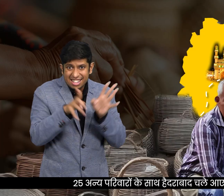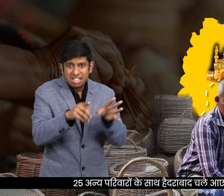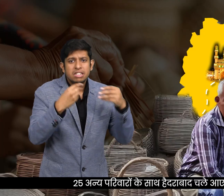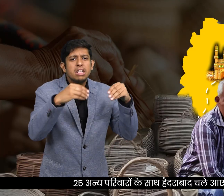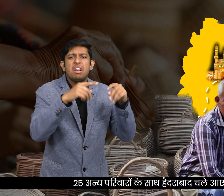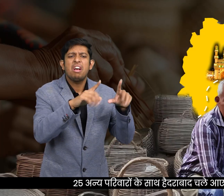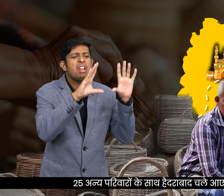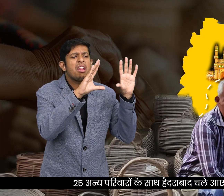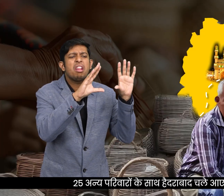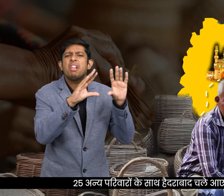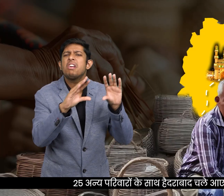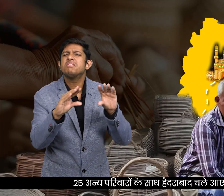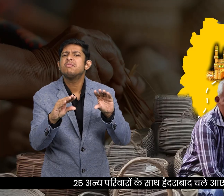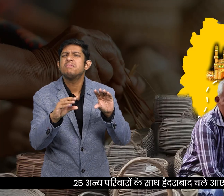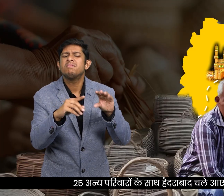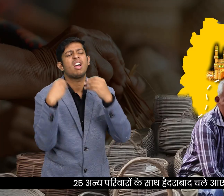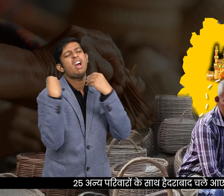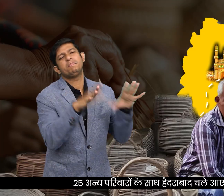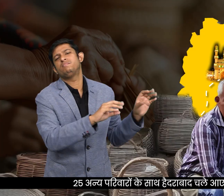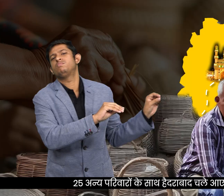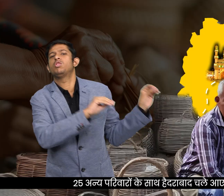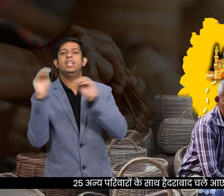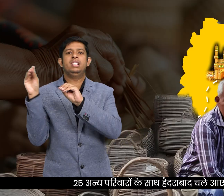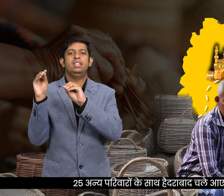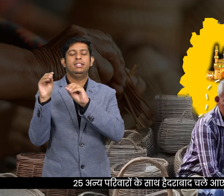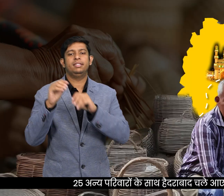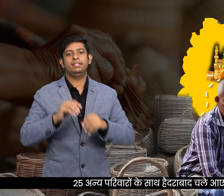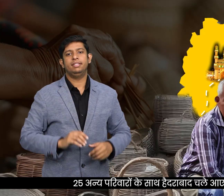साथ हैदराबाद चले आए थे।